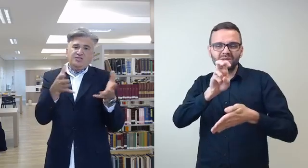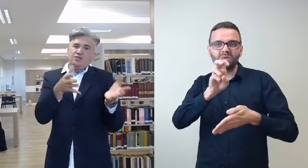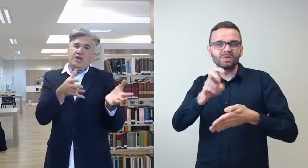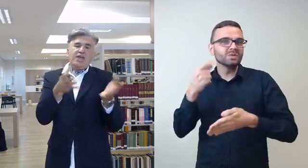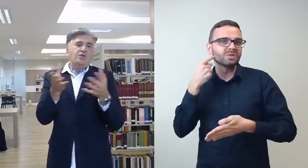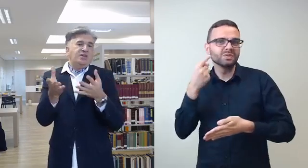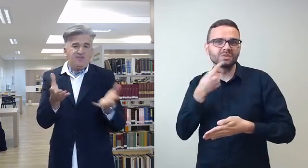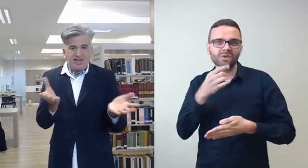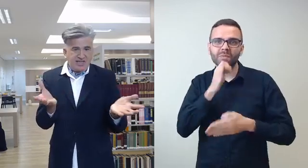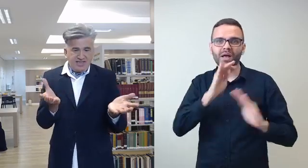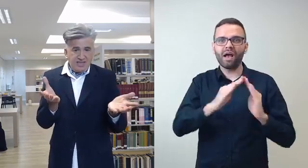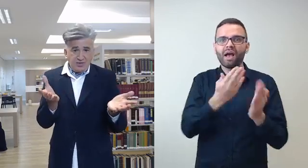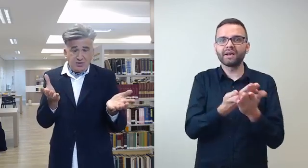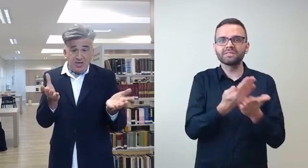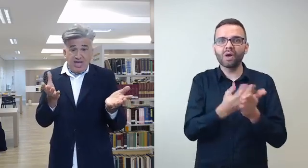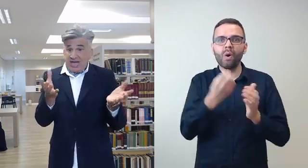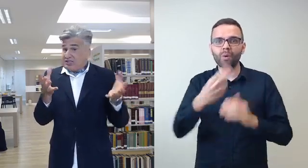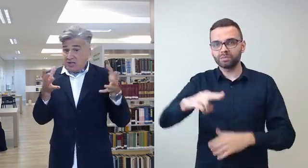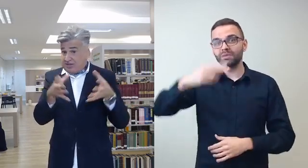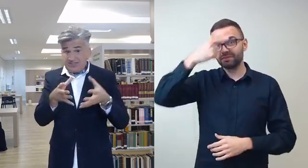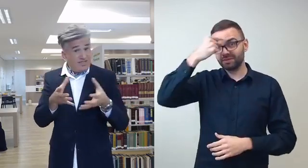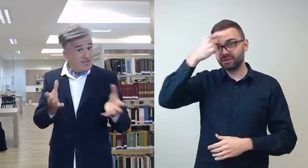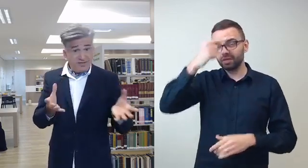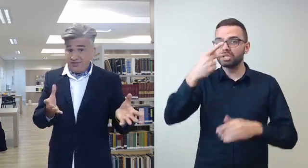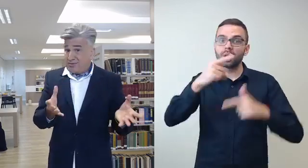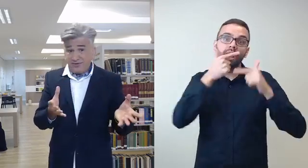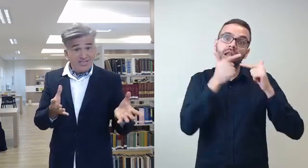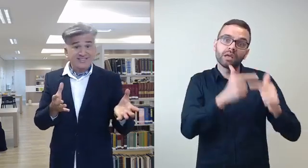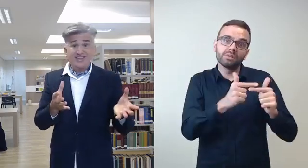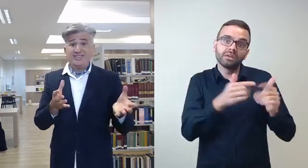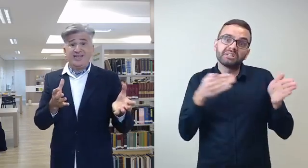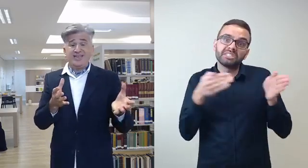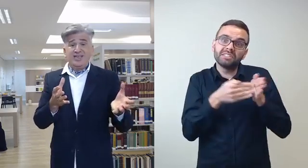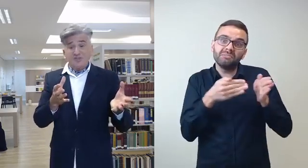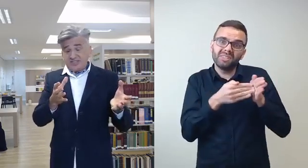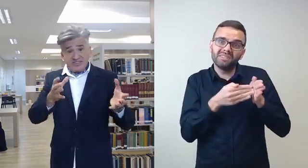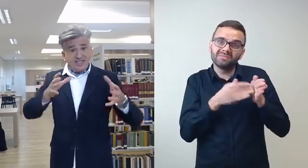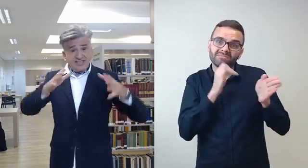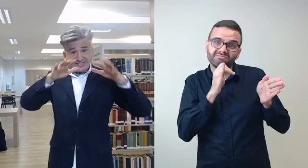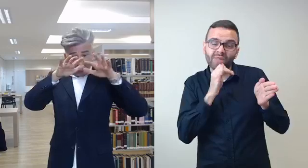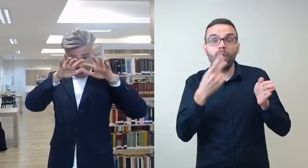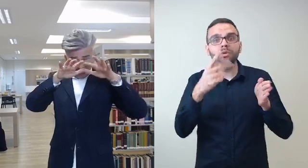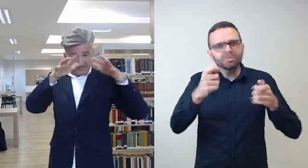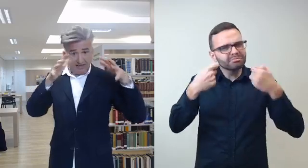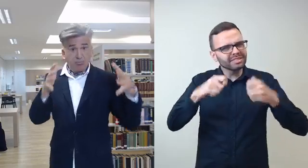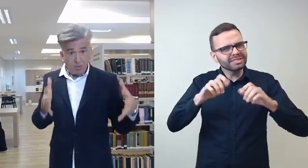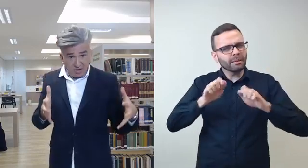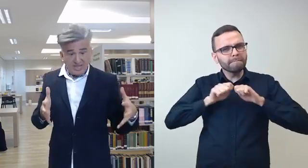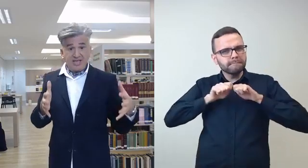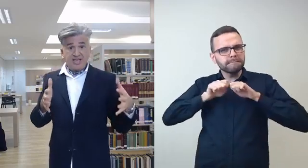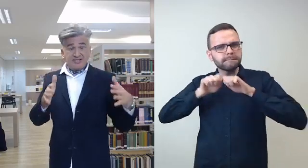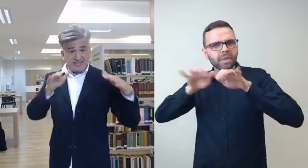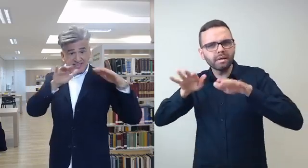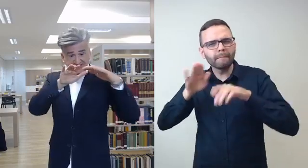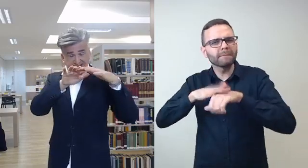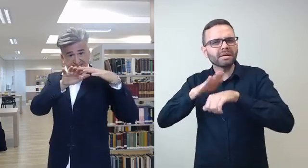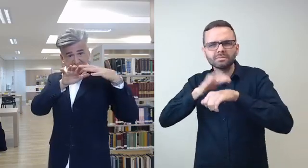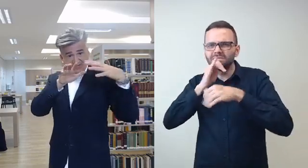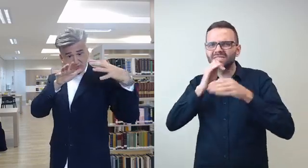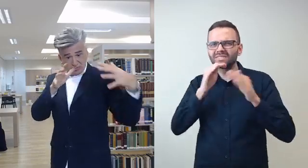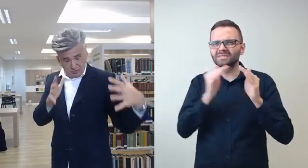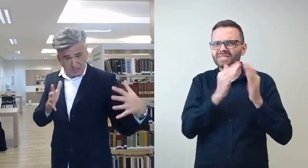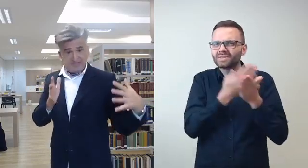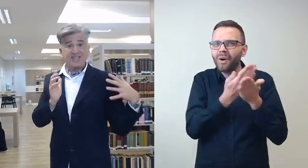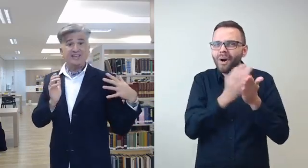nível escolar ou a nível acadêmico, a sua língua de sinais vai ficar muito restrita. Você tem que sair dessa bolha, você tem que sair